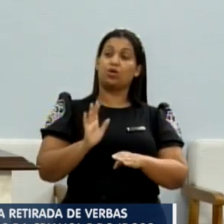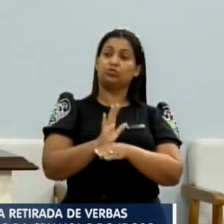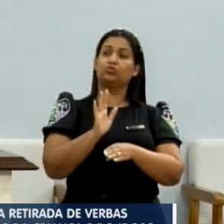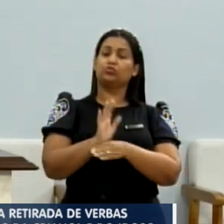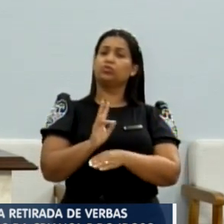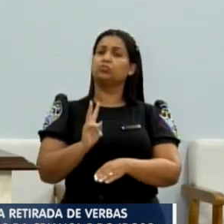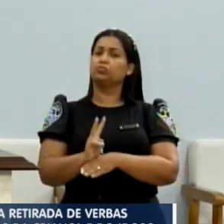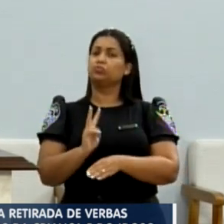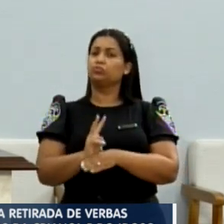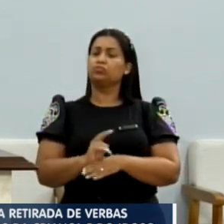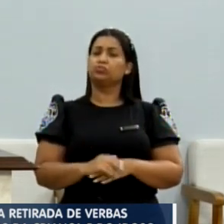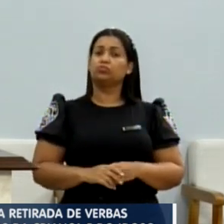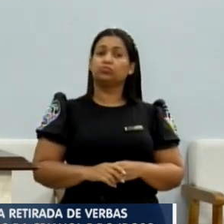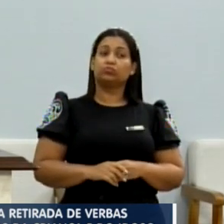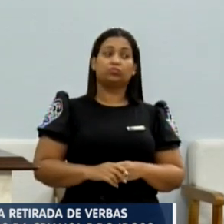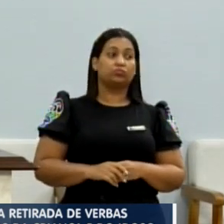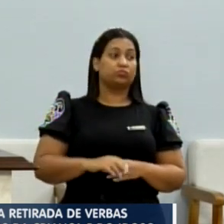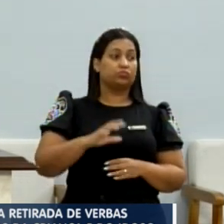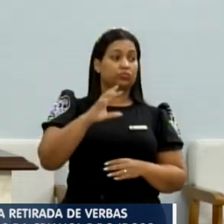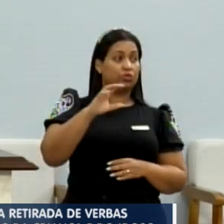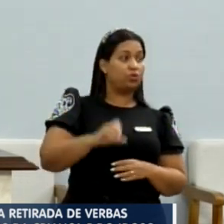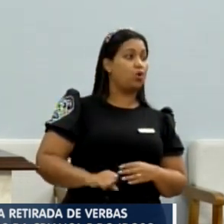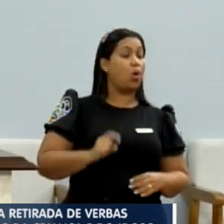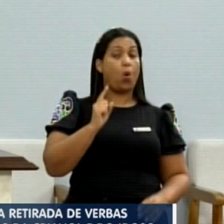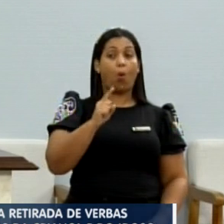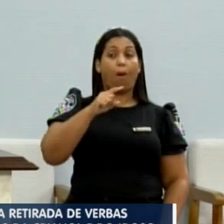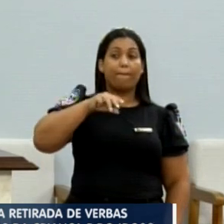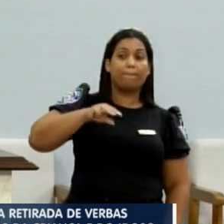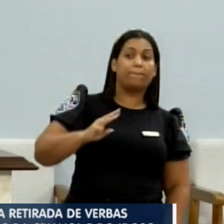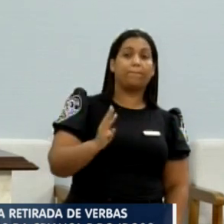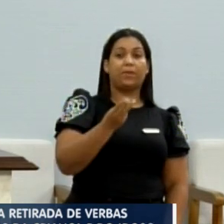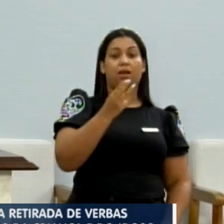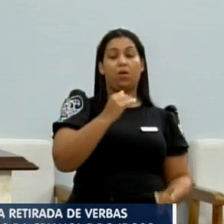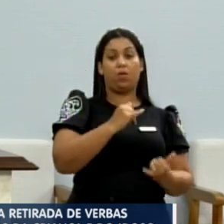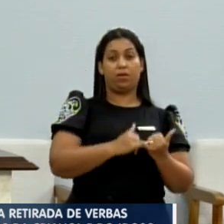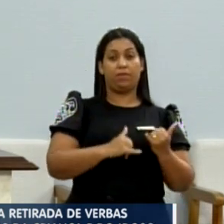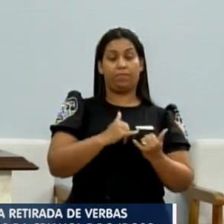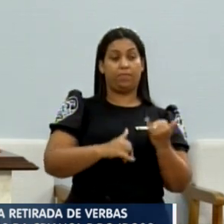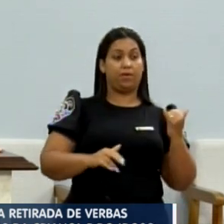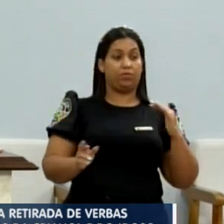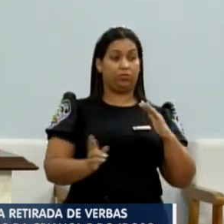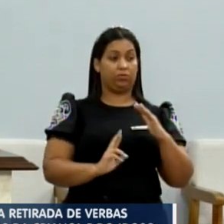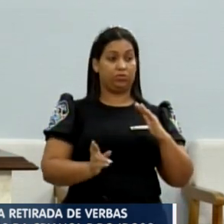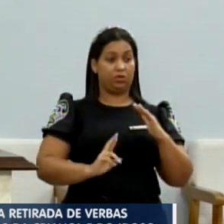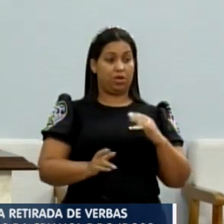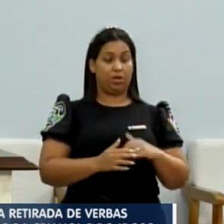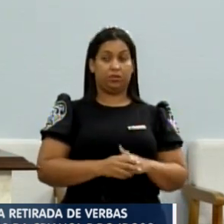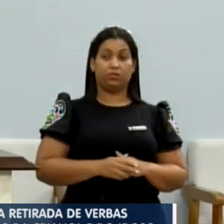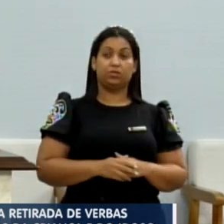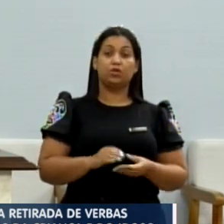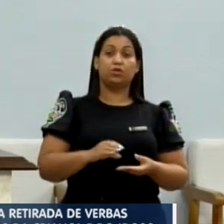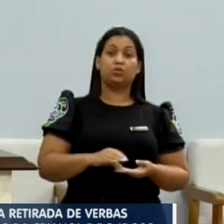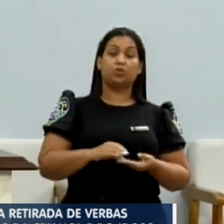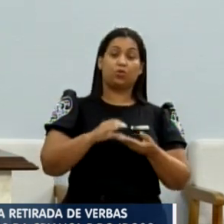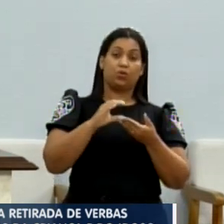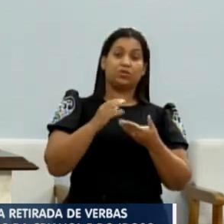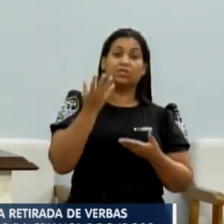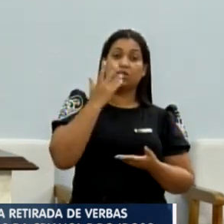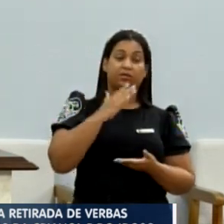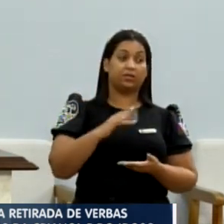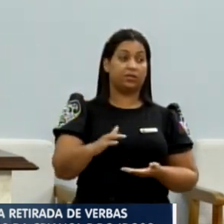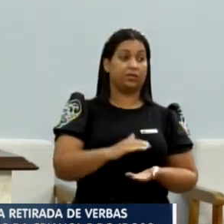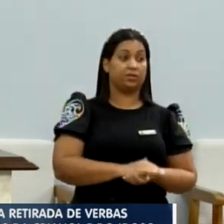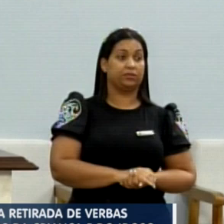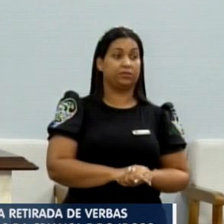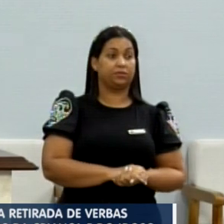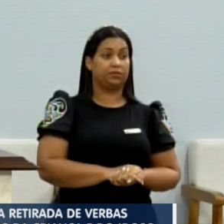e tirou em torno de R 1 milhão meio deais do Conselho Municipal da Criança e do